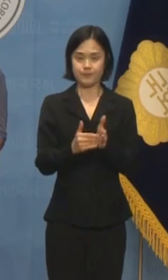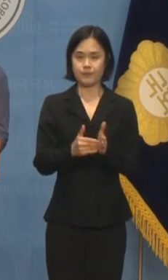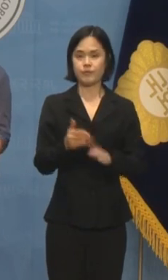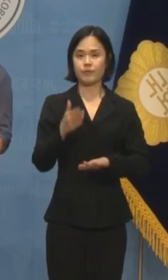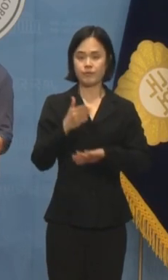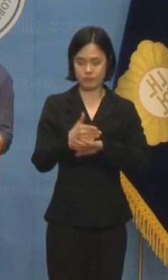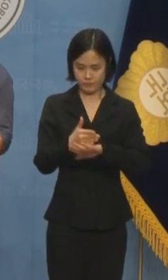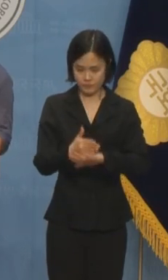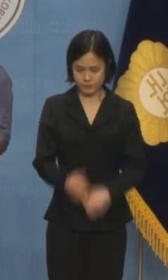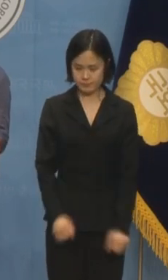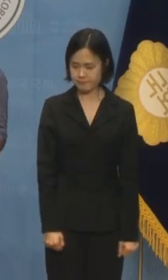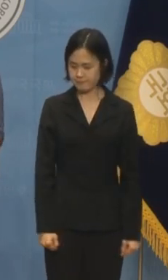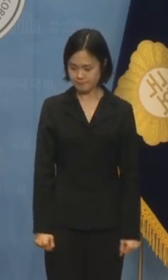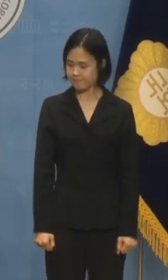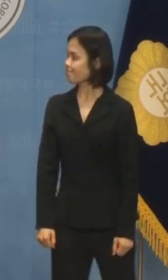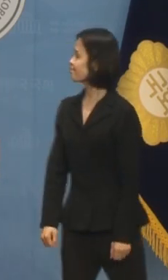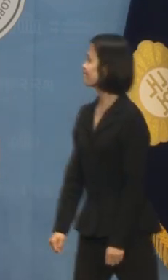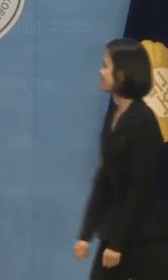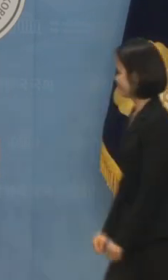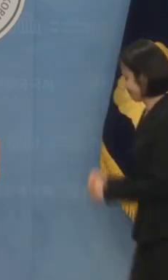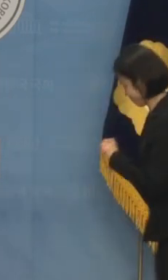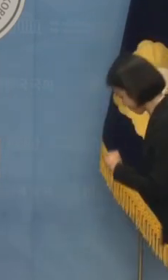이상입니다 a